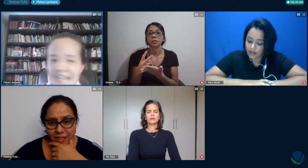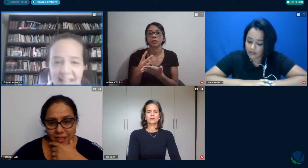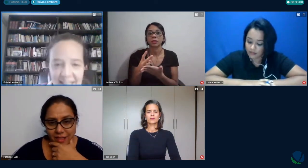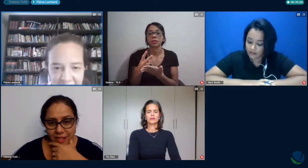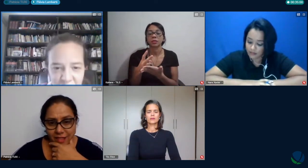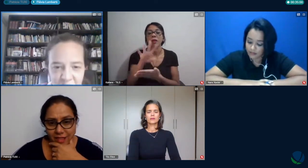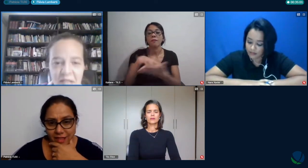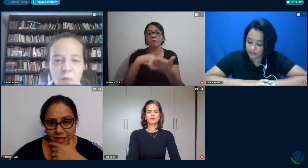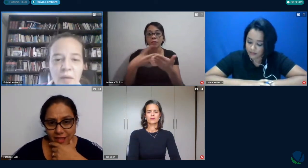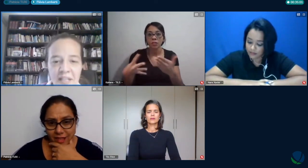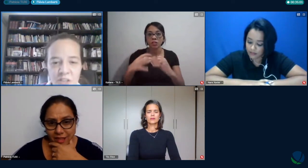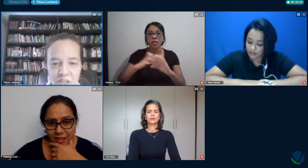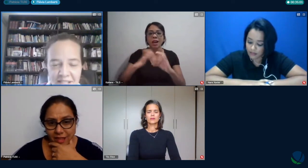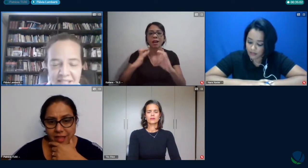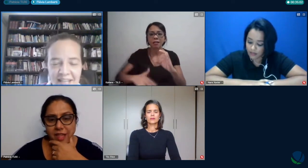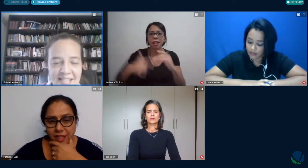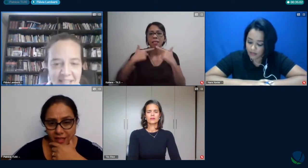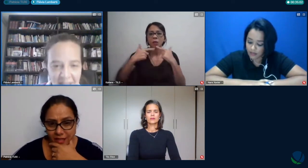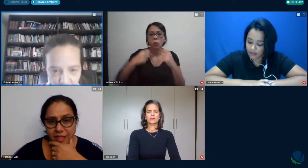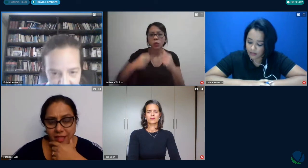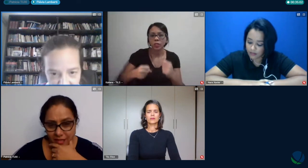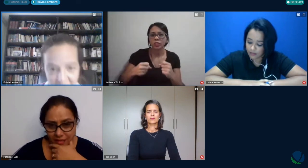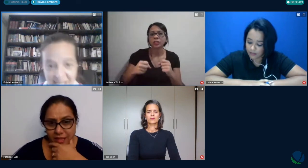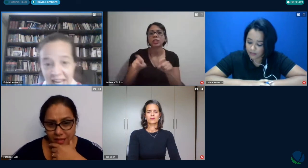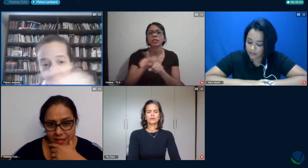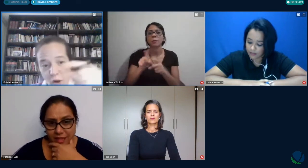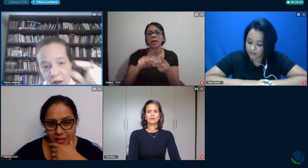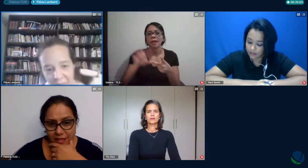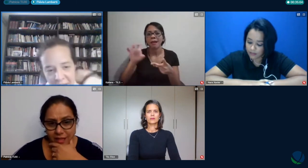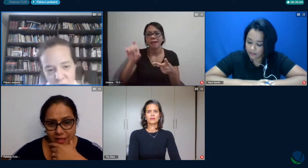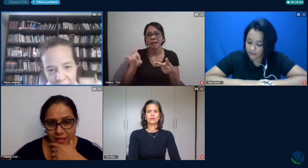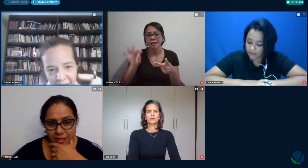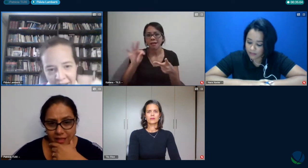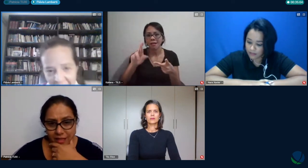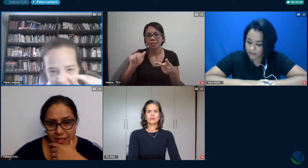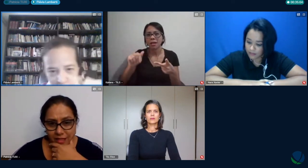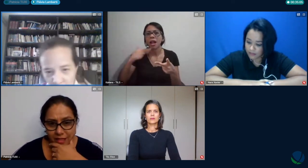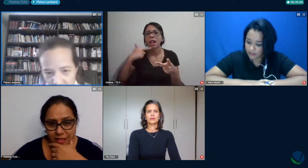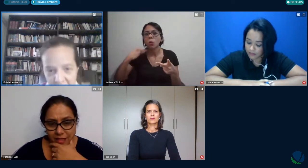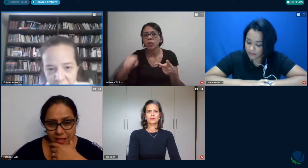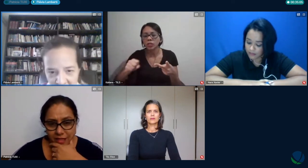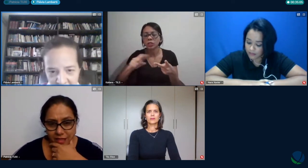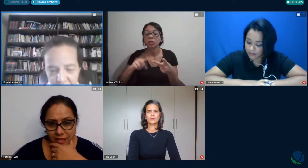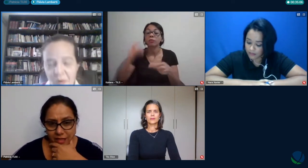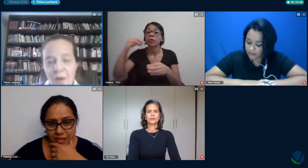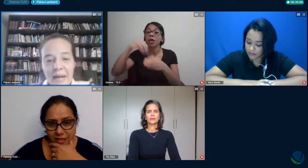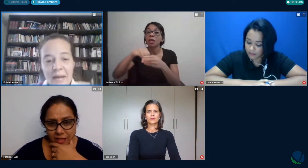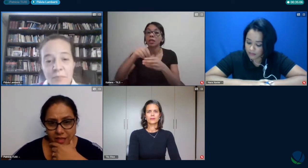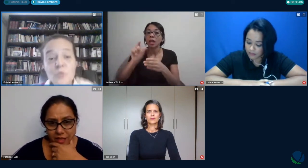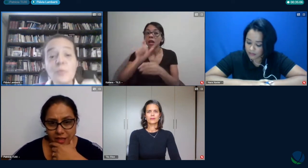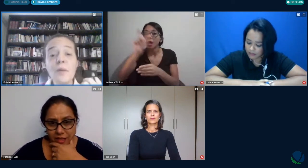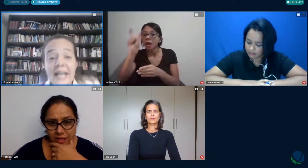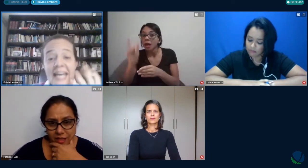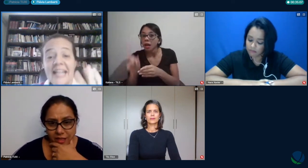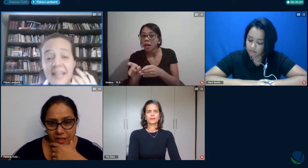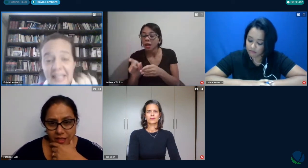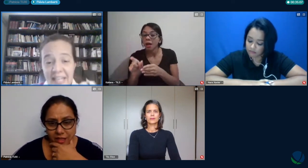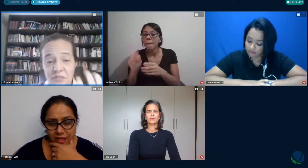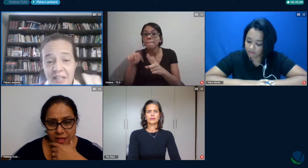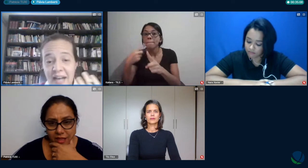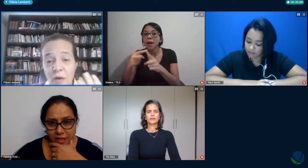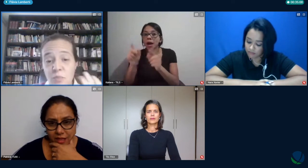das características linguísticas e extralinguísticas, ela coloca mais um campinho para